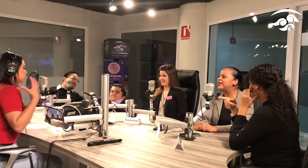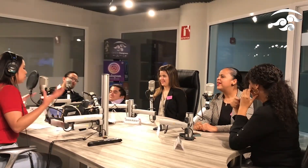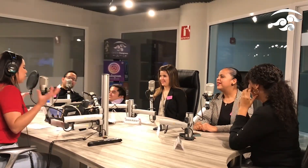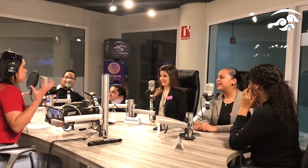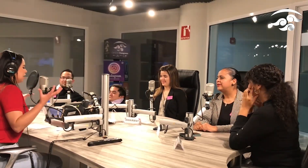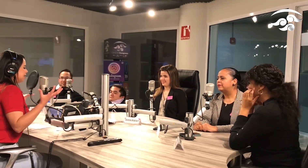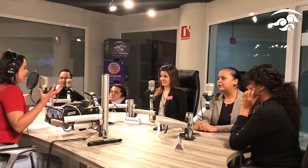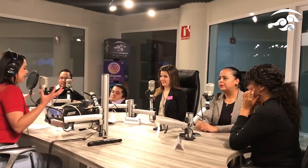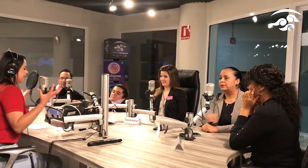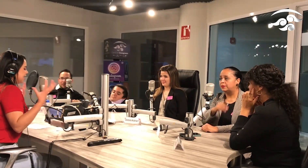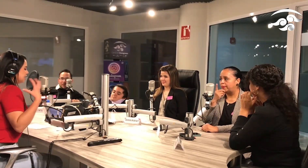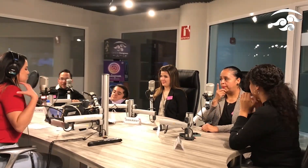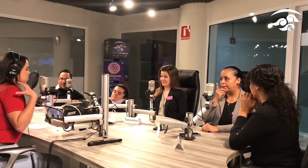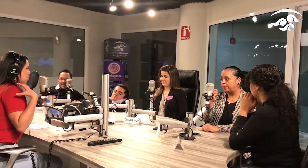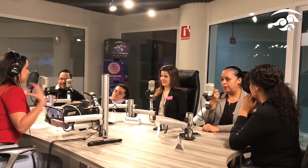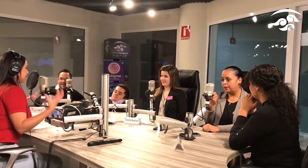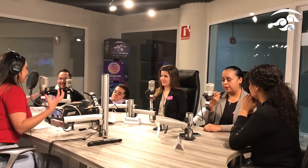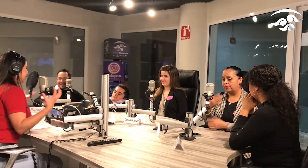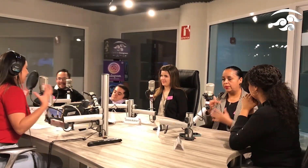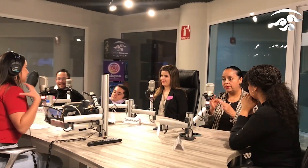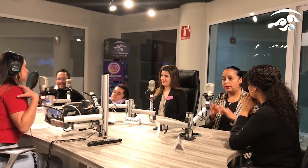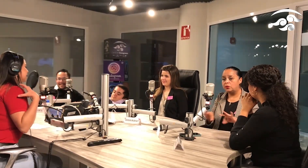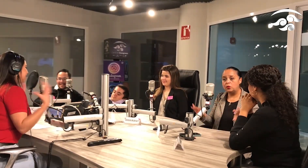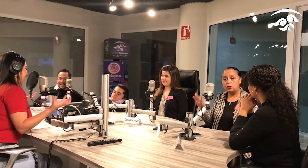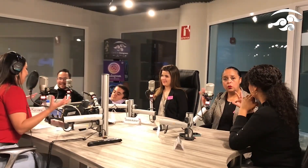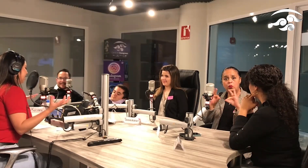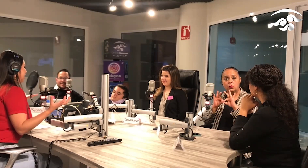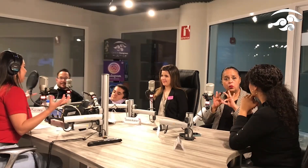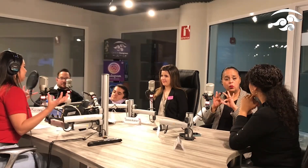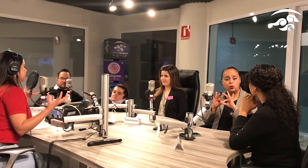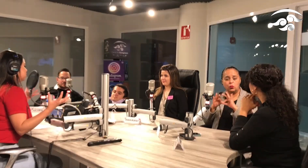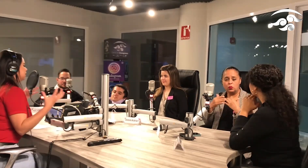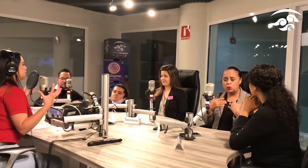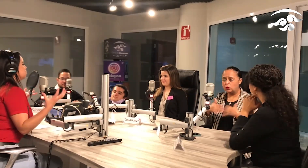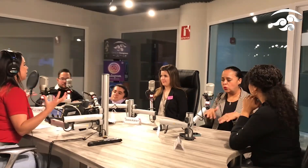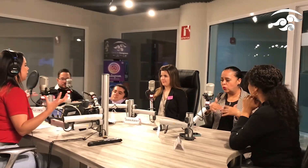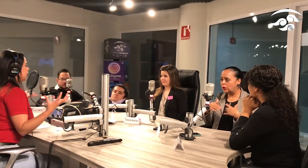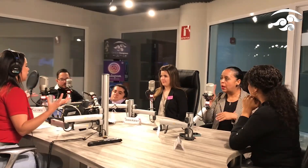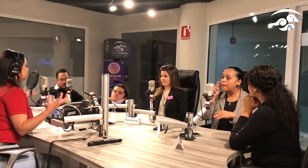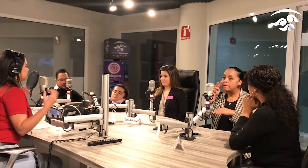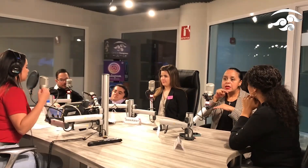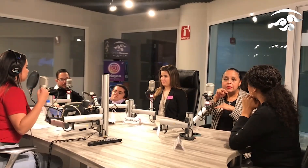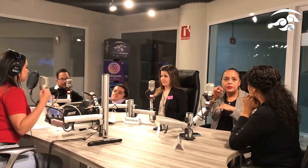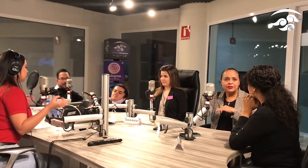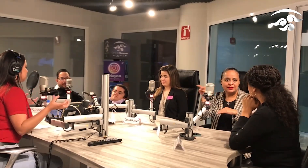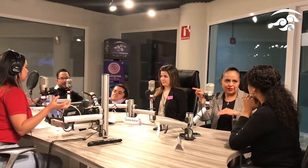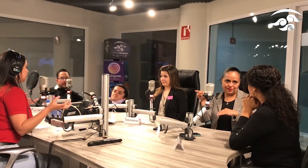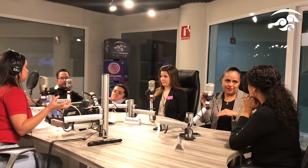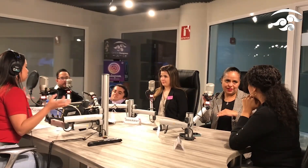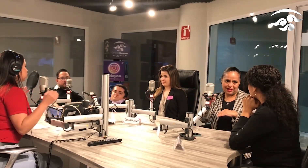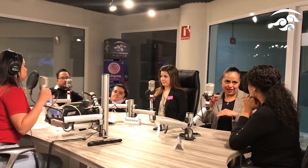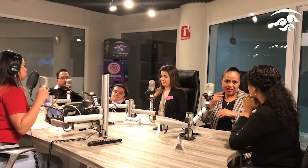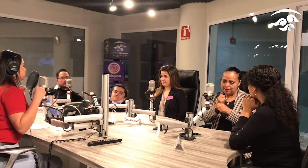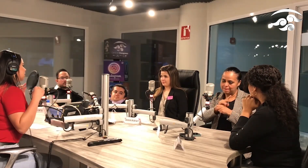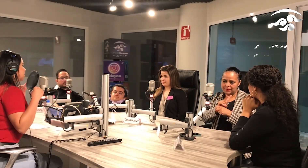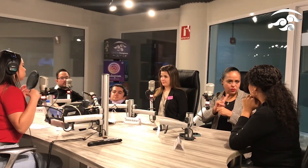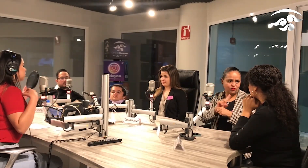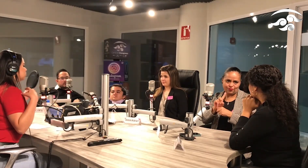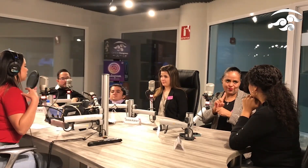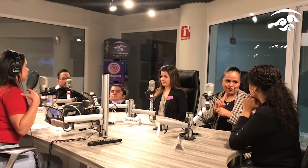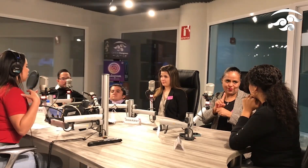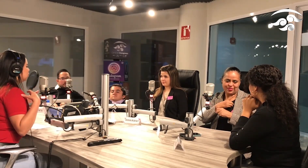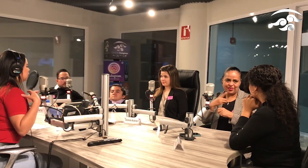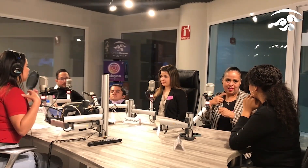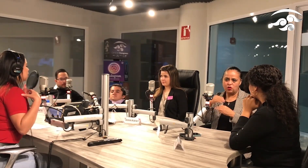Pues como bien comentan, es importante, es vital hacer visible a las personas con discapacidad. No podemos estar en